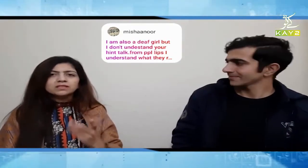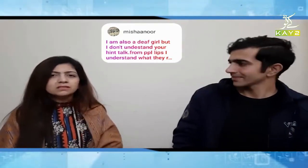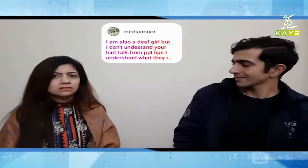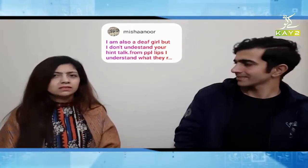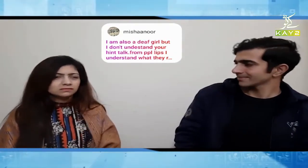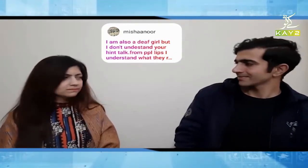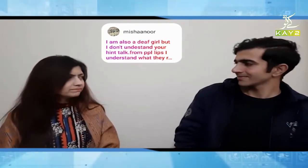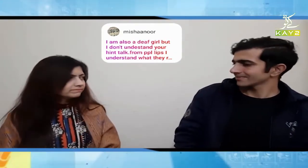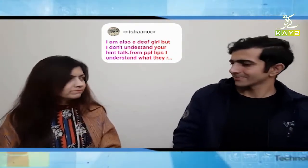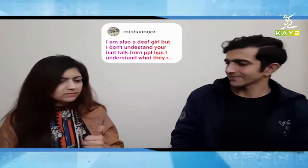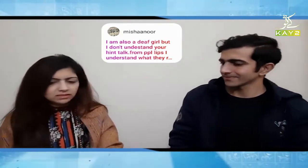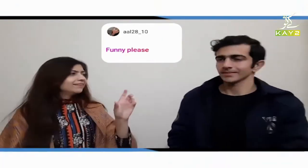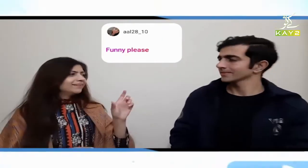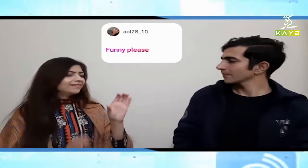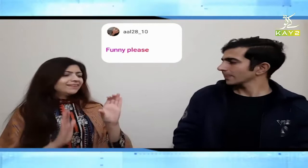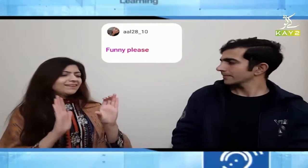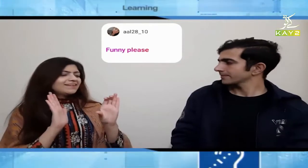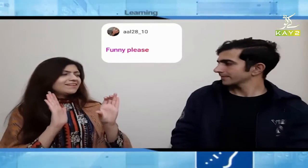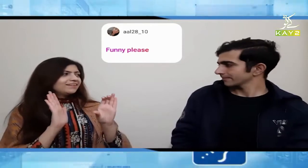आप सीख सकती हैं।